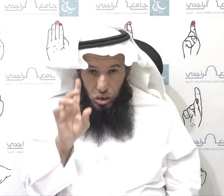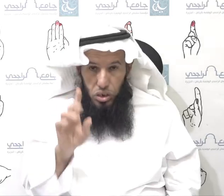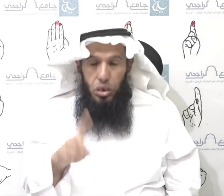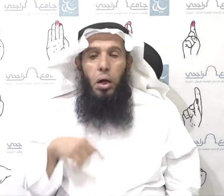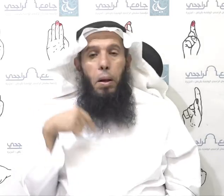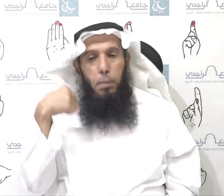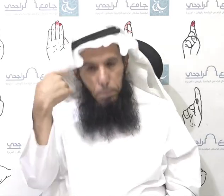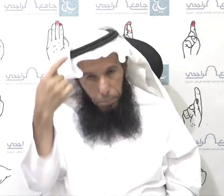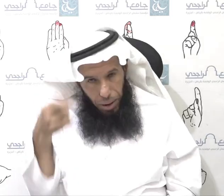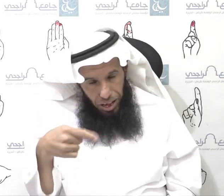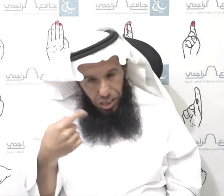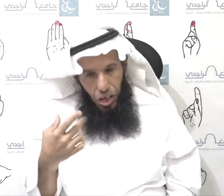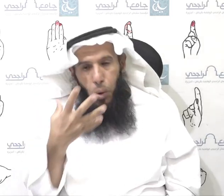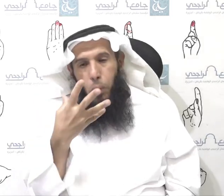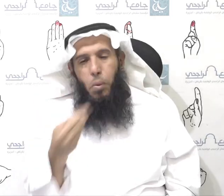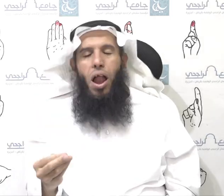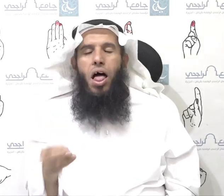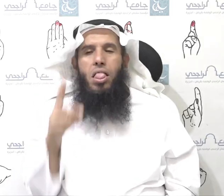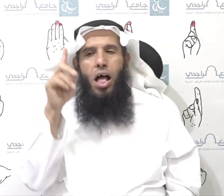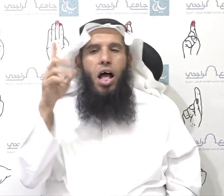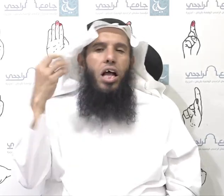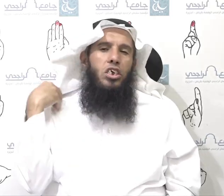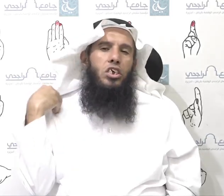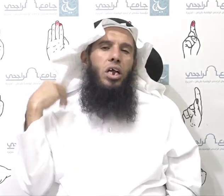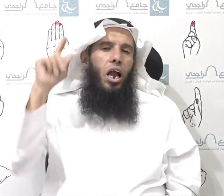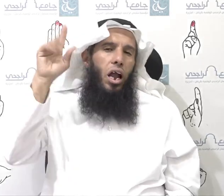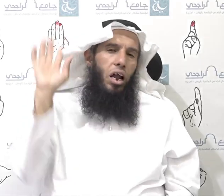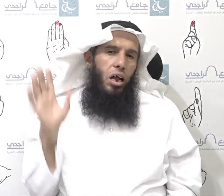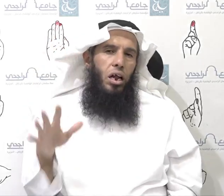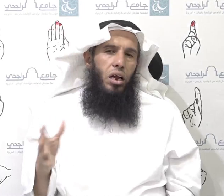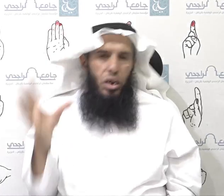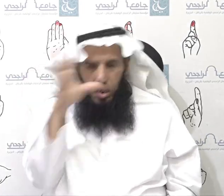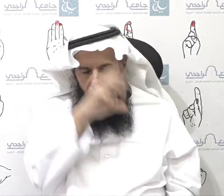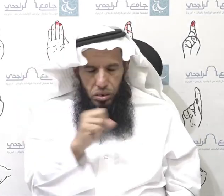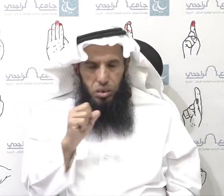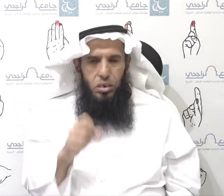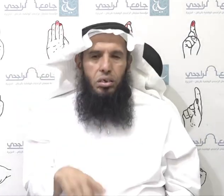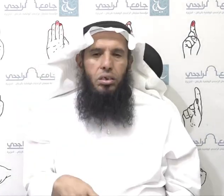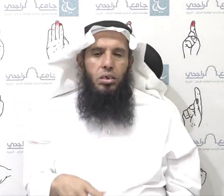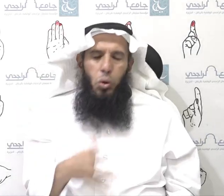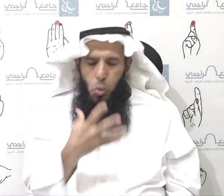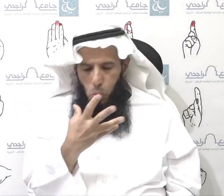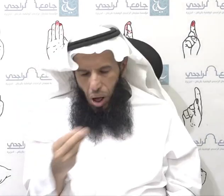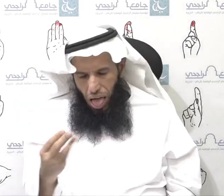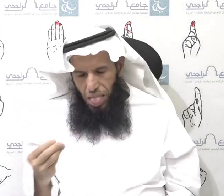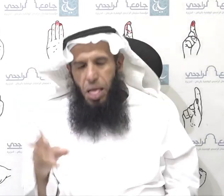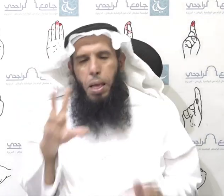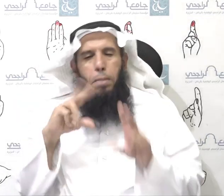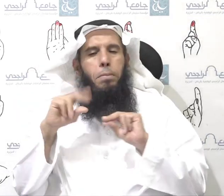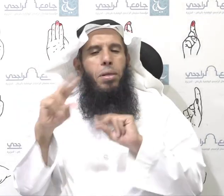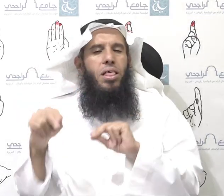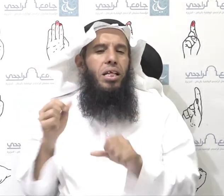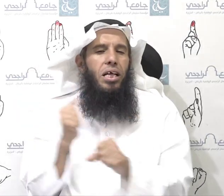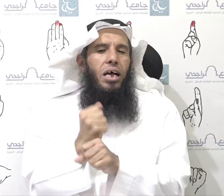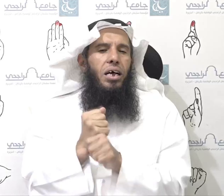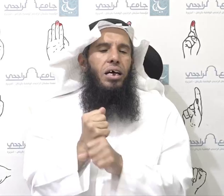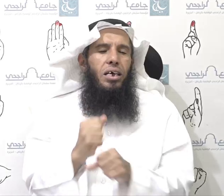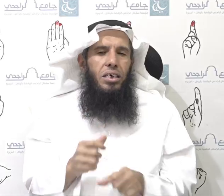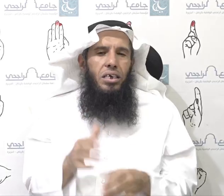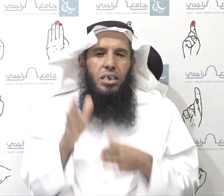ستجد ذلك عند ربك في الآخرة، وستجده من أبنائك في الدنيا. كونوا قدوة